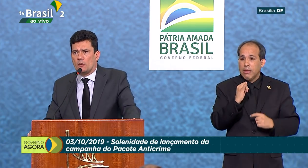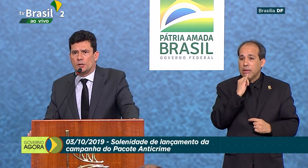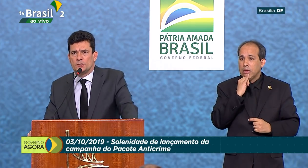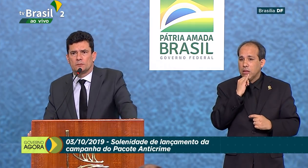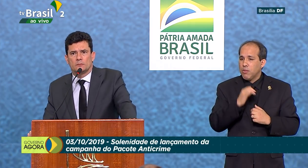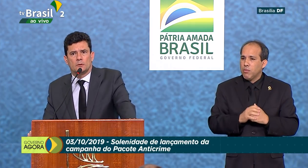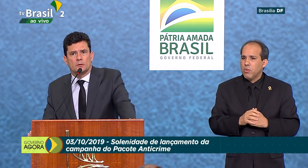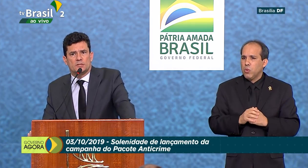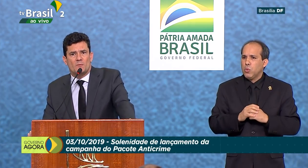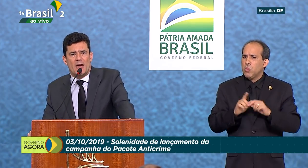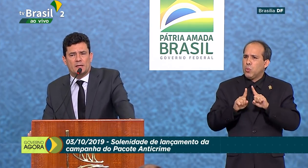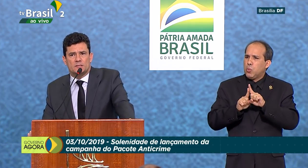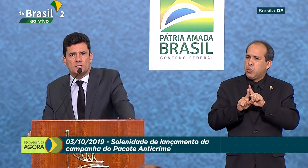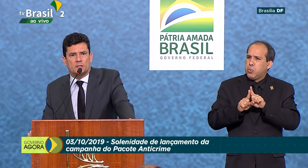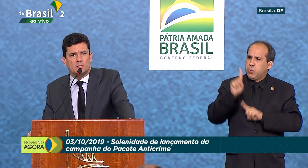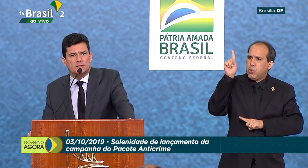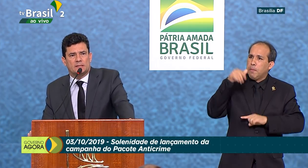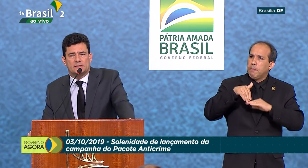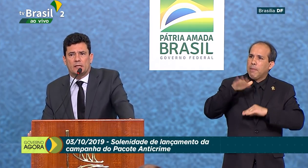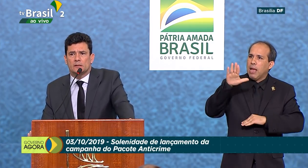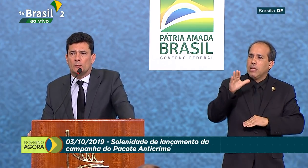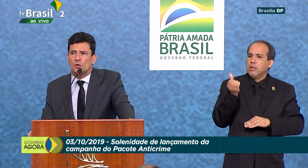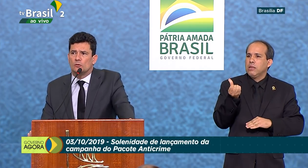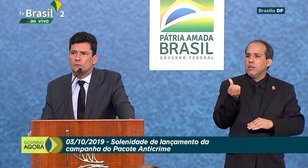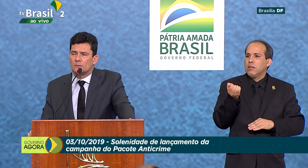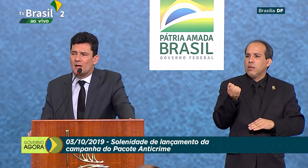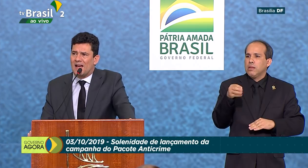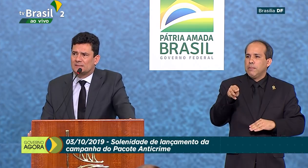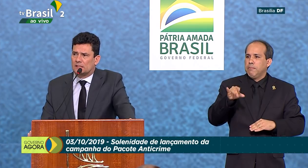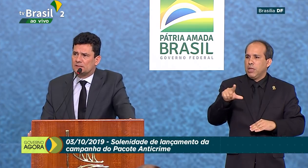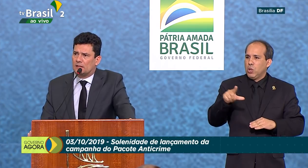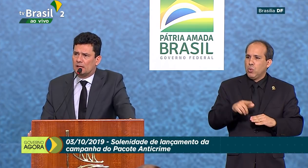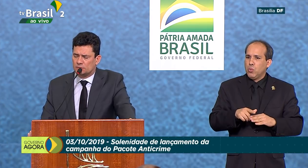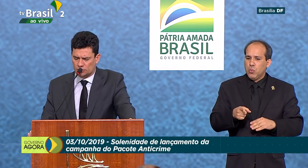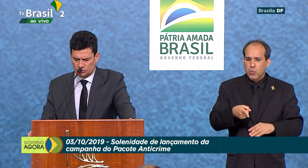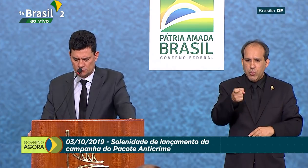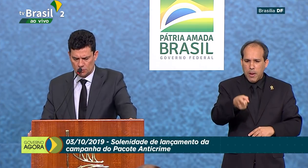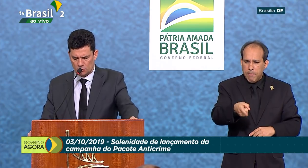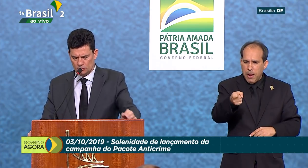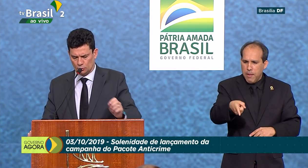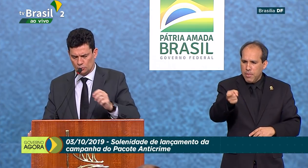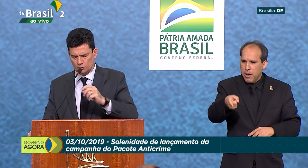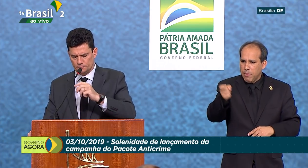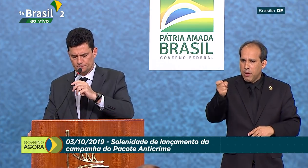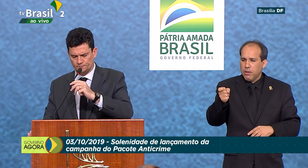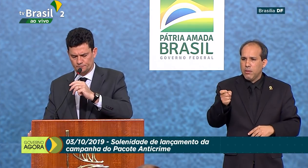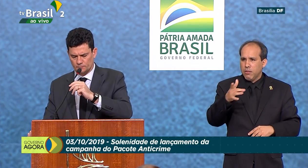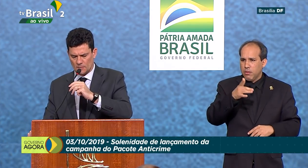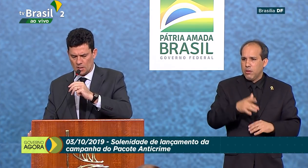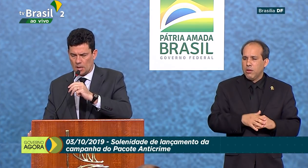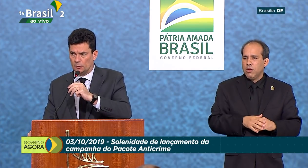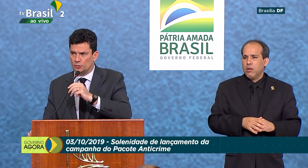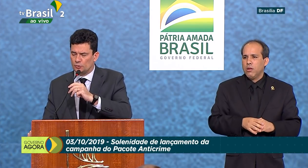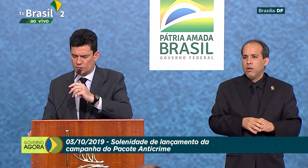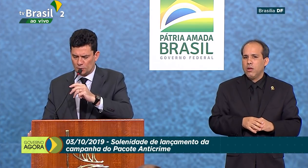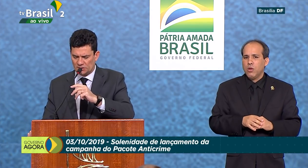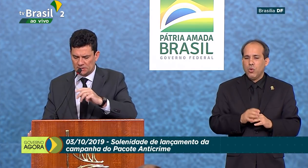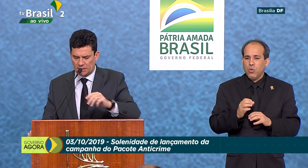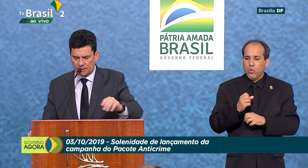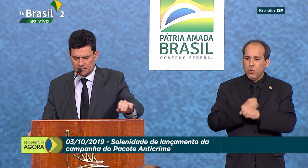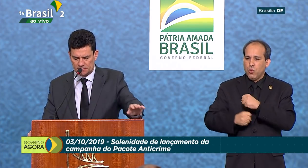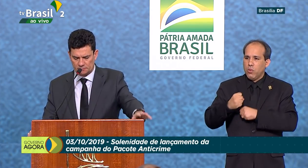um recorde de mais de 60 mil assassinatos no ano